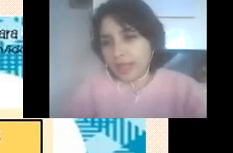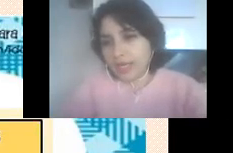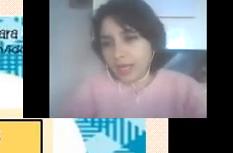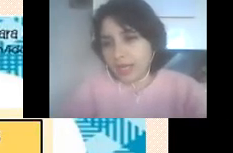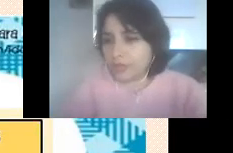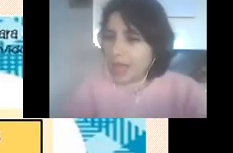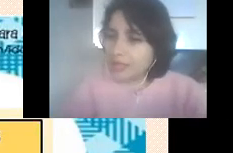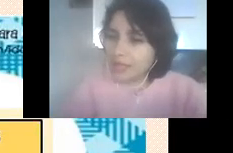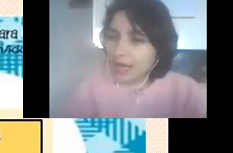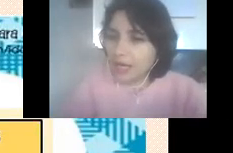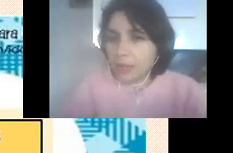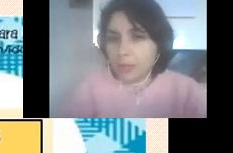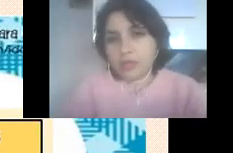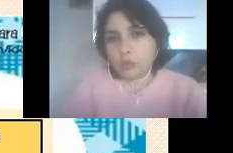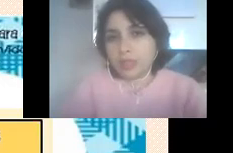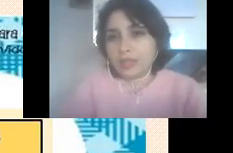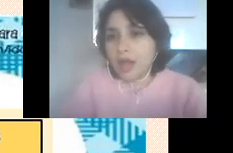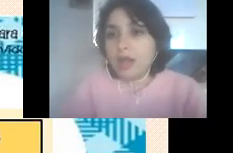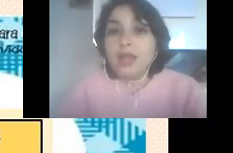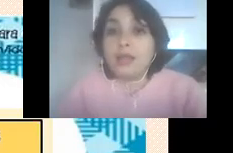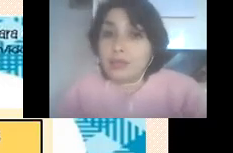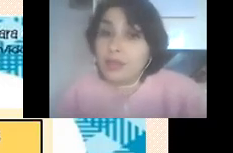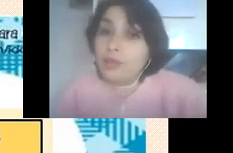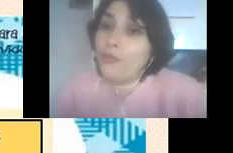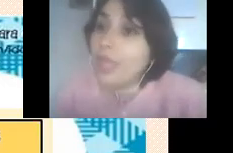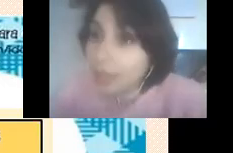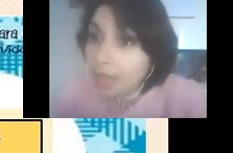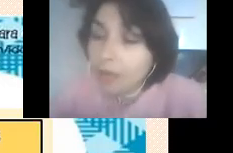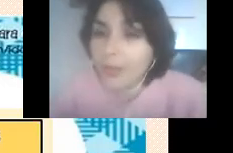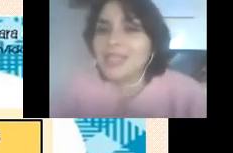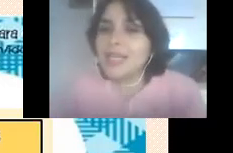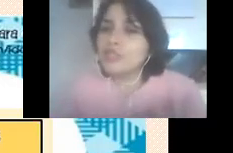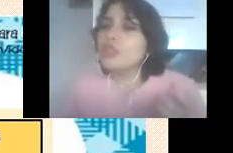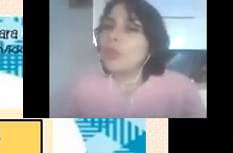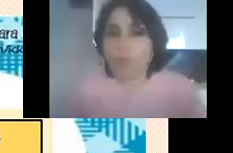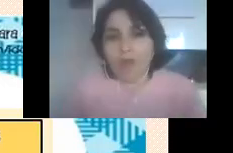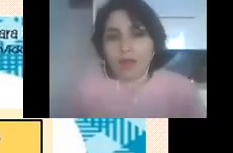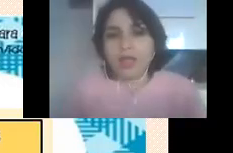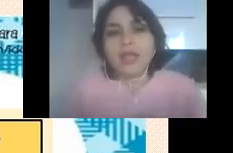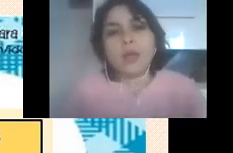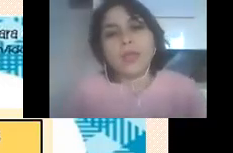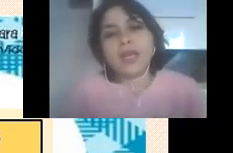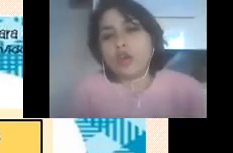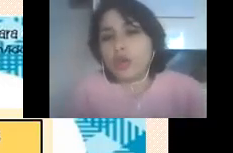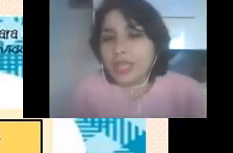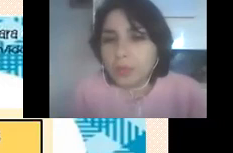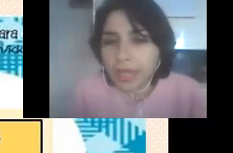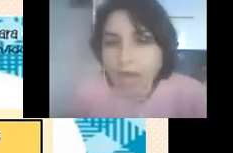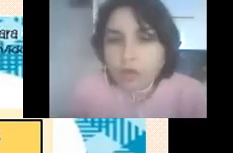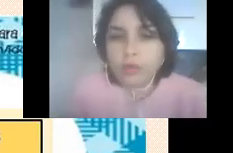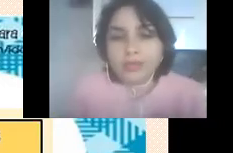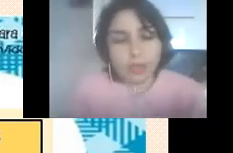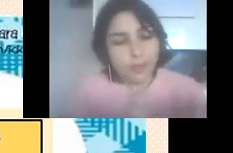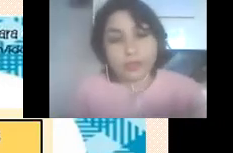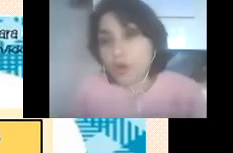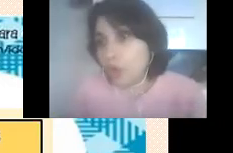Ya, ellos sacan el mimbre, que es un material, ¿cierto?, vegetal, para hacer esos tipos de muebles. También hay de origen mineral,